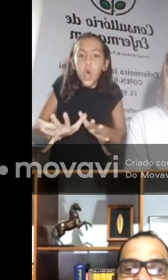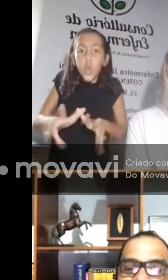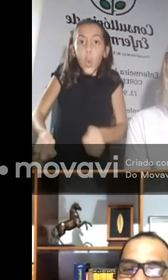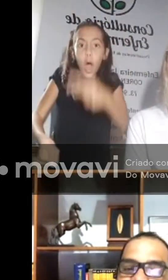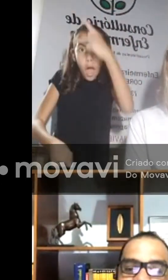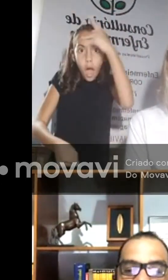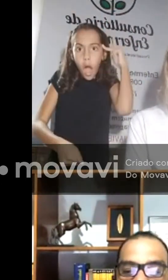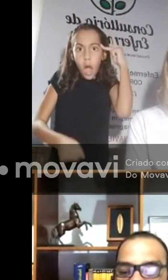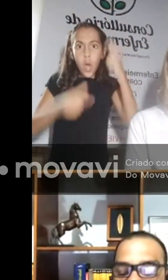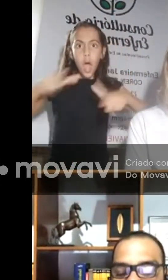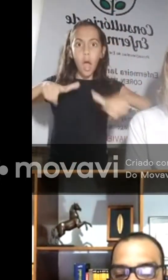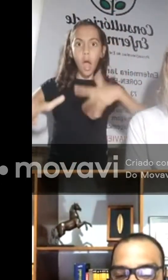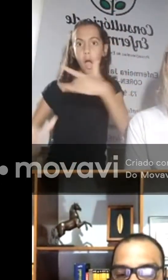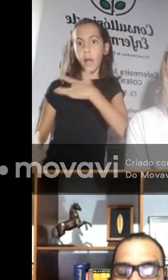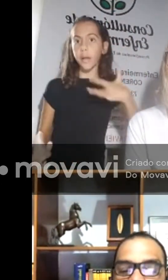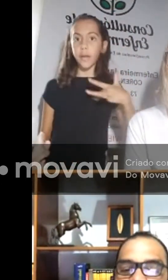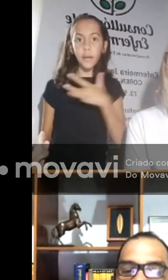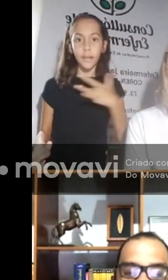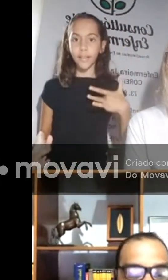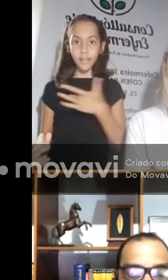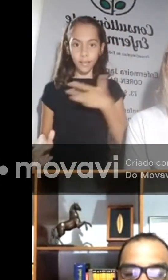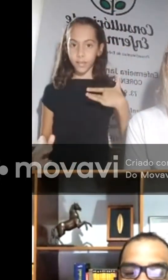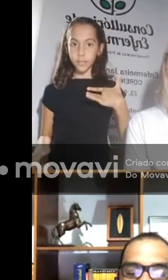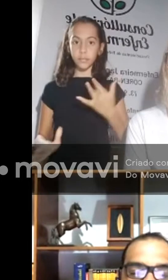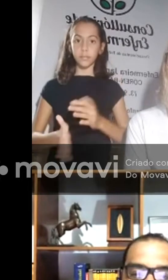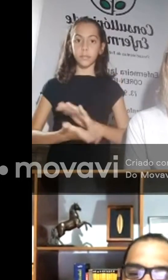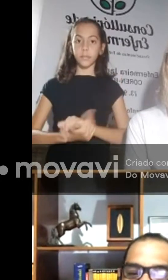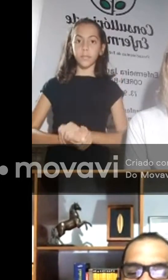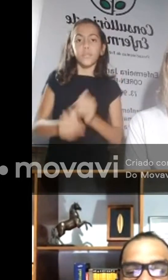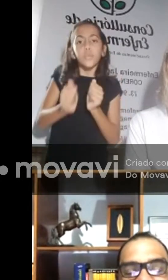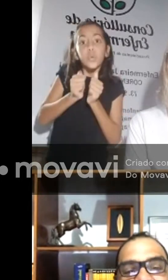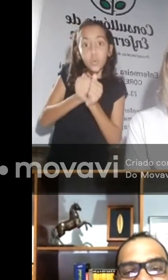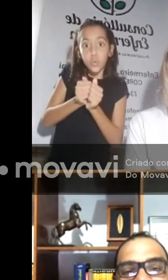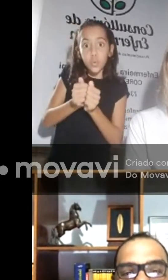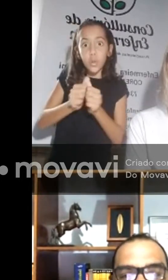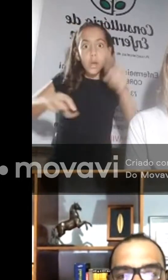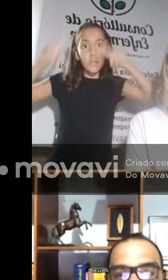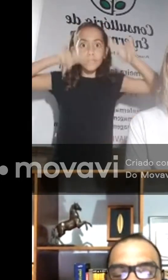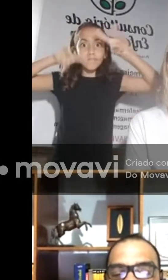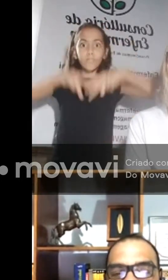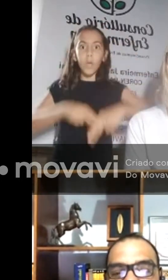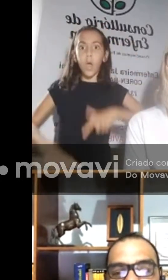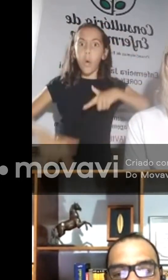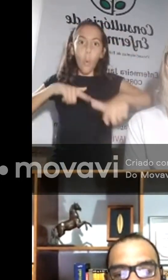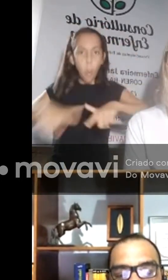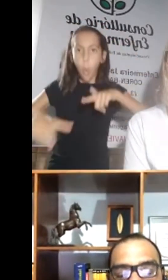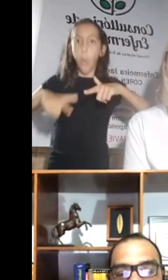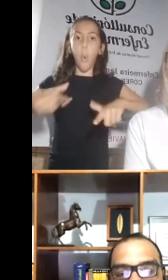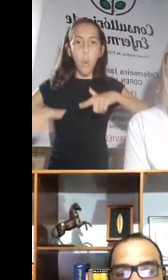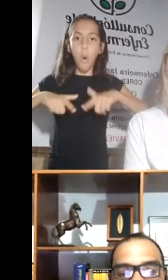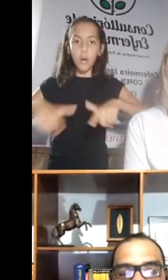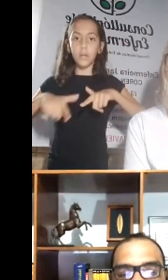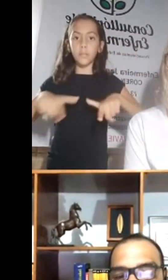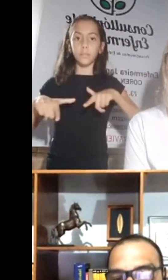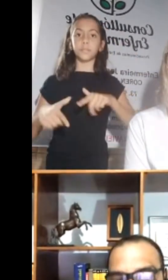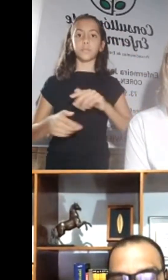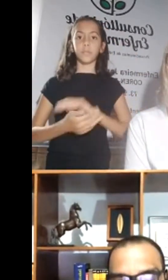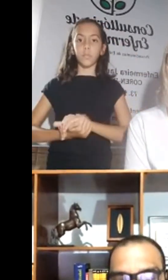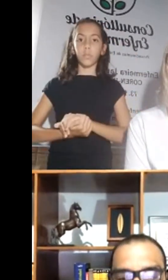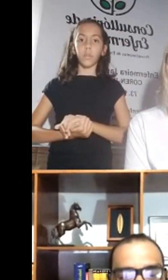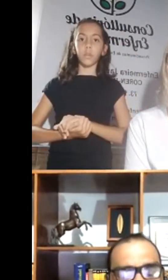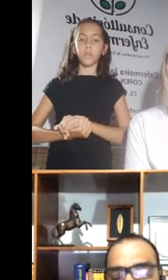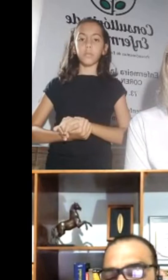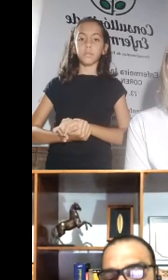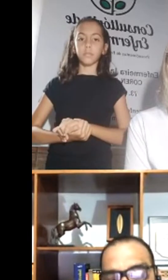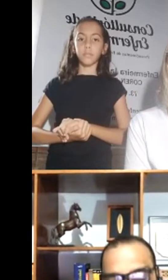trabalho, a equipe que a gente acompanha, Clínica Viva, pessoal de Nova Açores, né? Pessoal